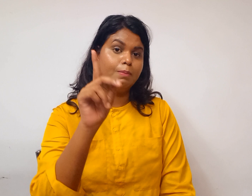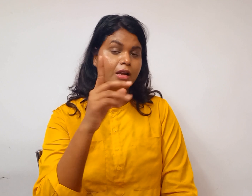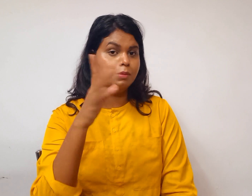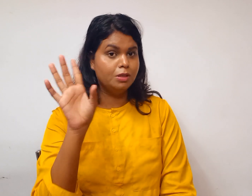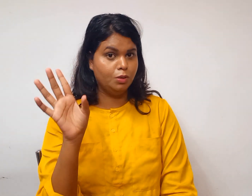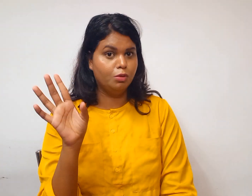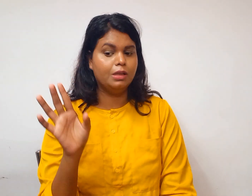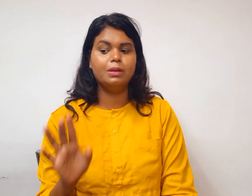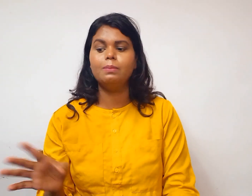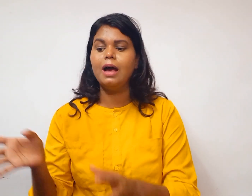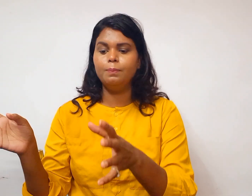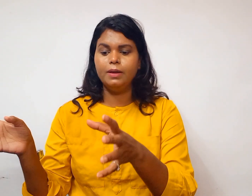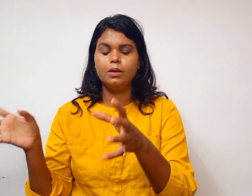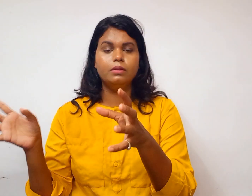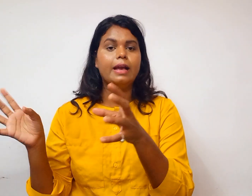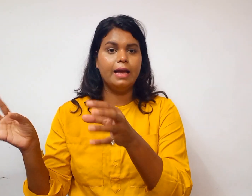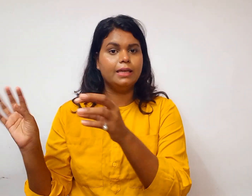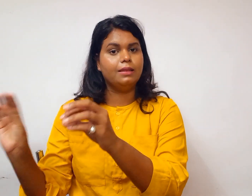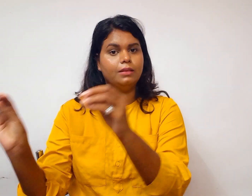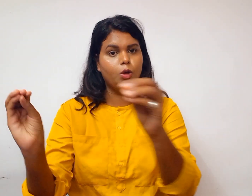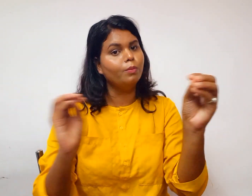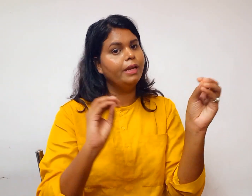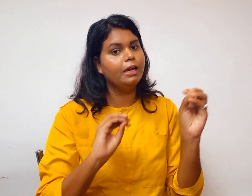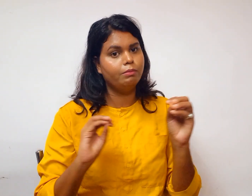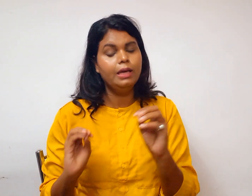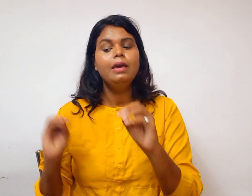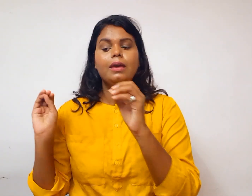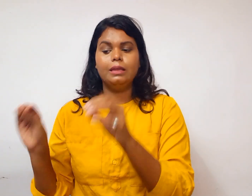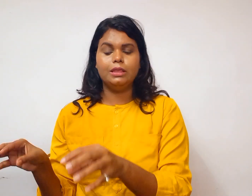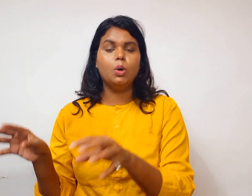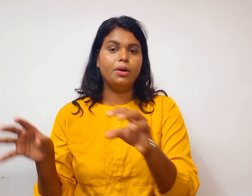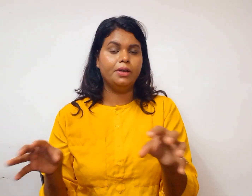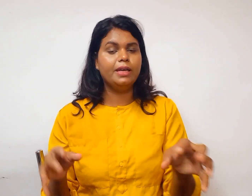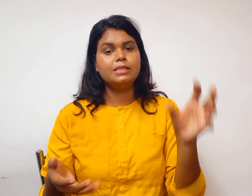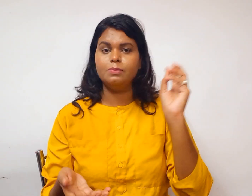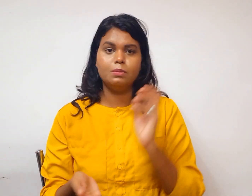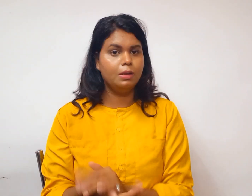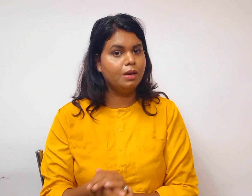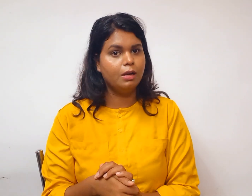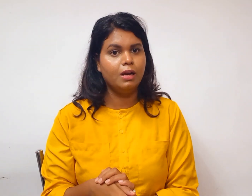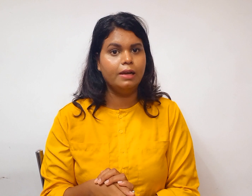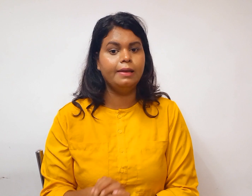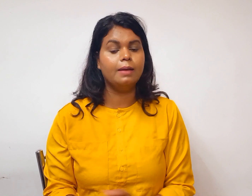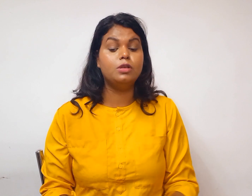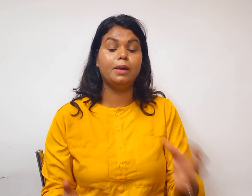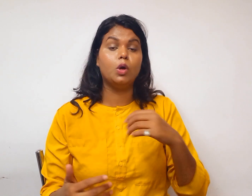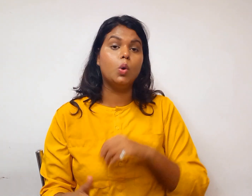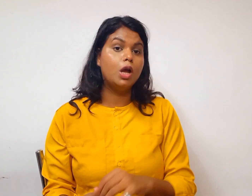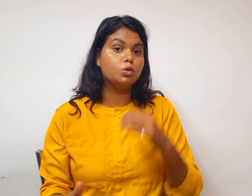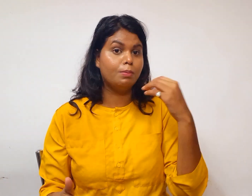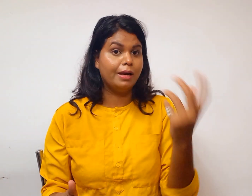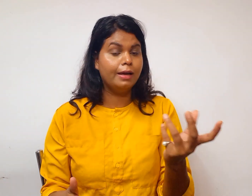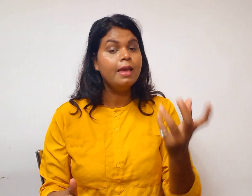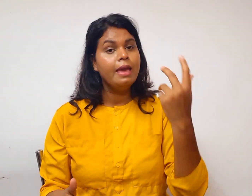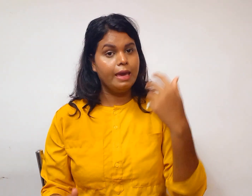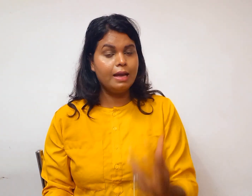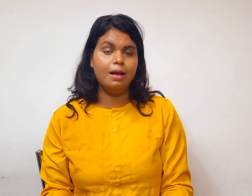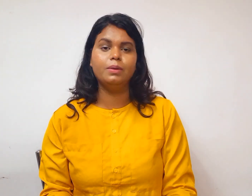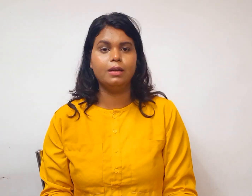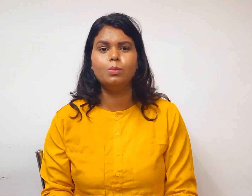बर्गर मिसिंग हो गया था। मतलब आपने देखा है कि इतने लोग मेरे घर में, इतनी क्वांटिटी के हिसाब से मैंने बर्गर मंगा लिया। अब जब मैंने खोला उसमें बर्गर एक कम निकला, तो मतलब